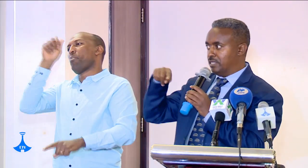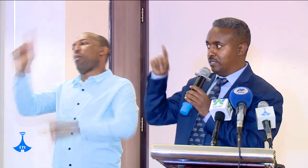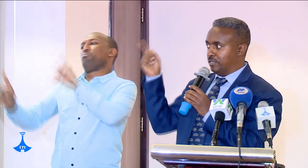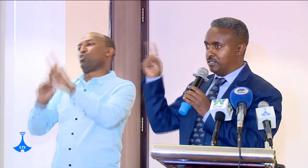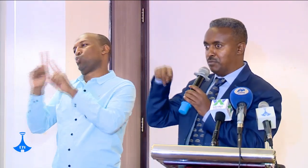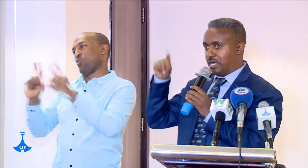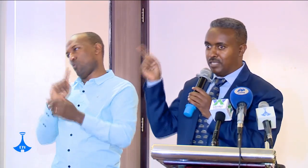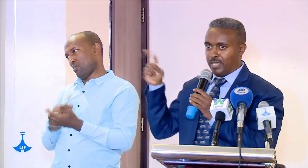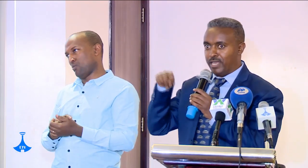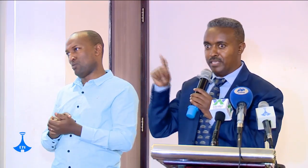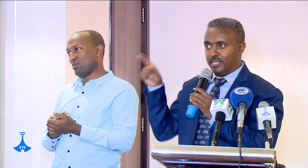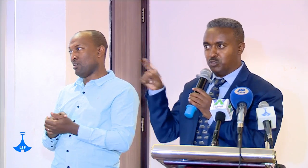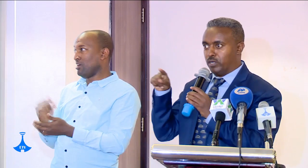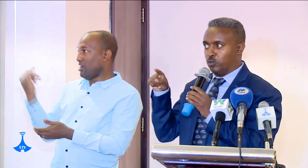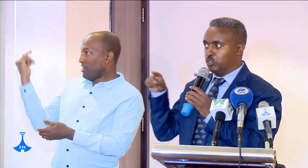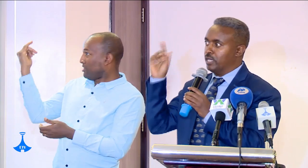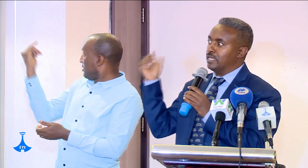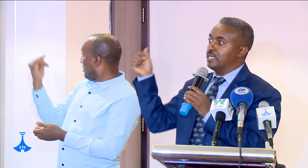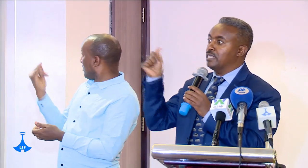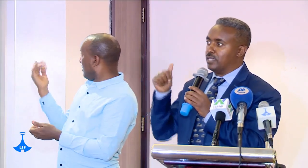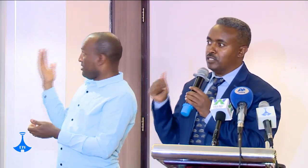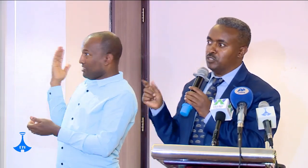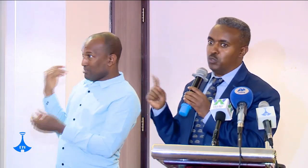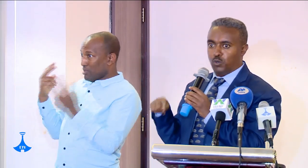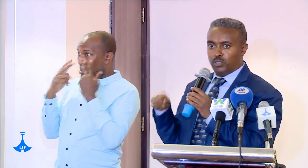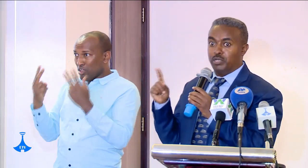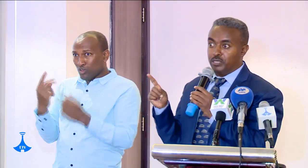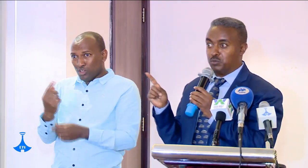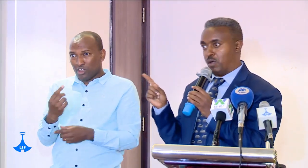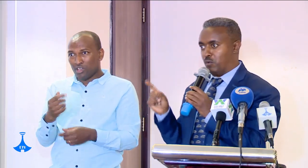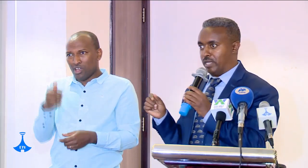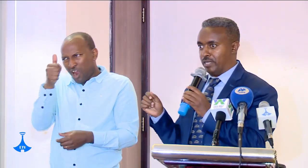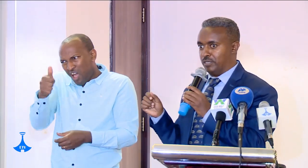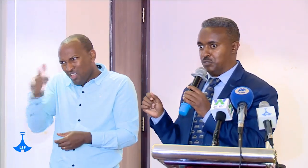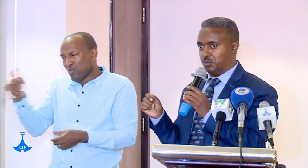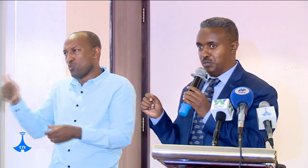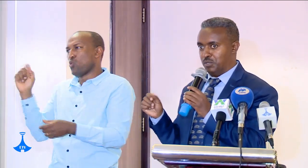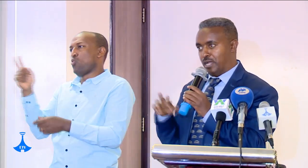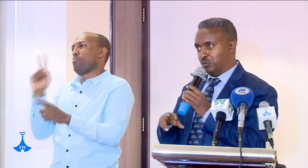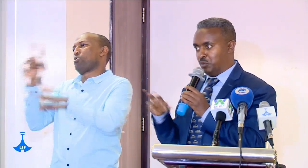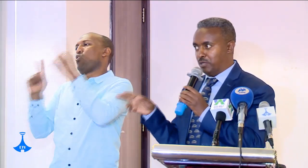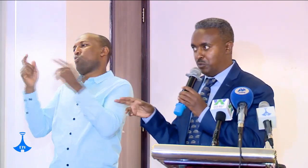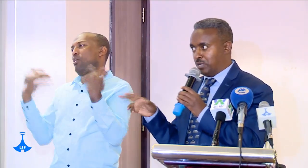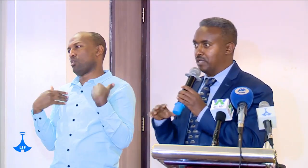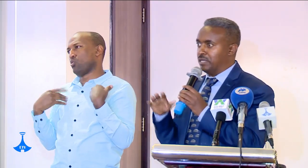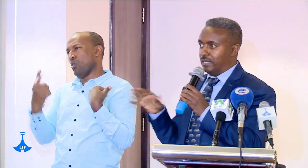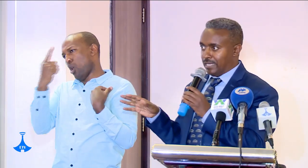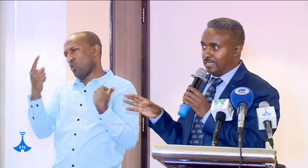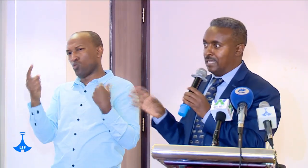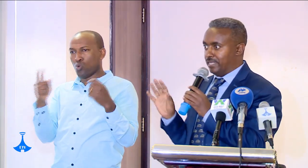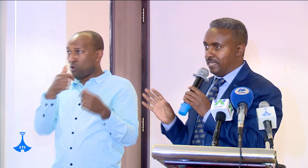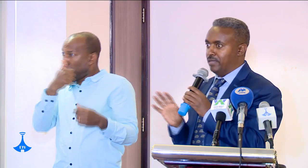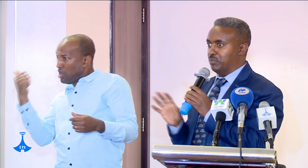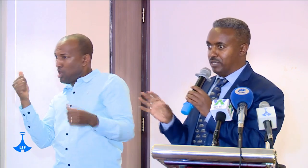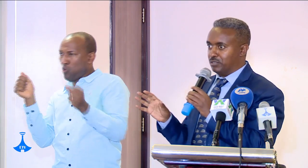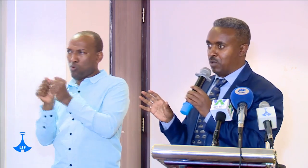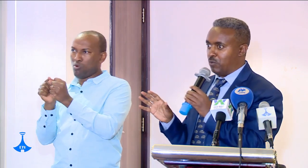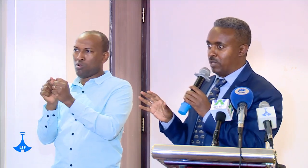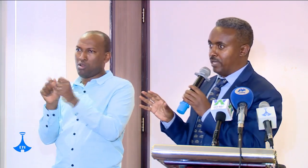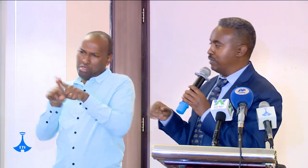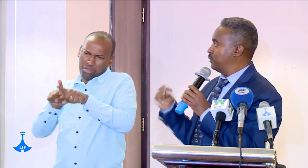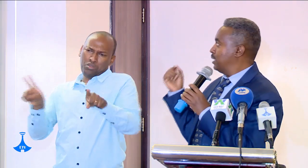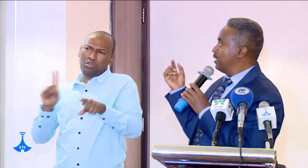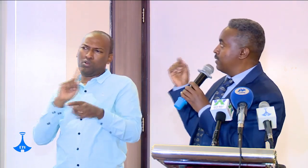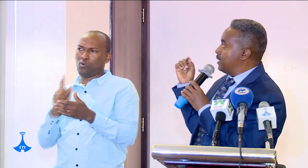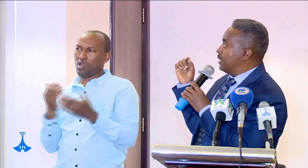እንግዲህ እነዚህ ቅድም ካርታ ላይ ያየናቸው ሀገሮች የየራሳቸው የሆነ ምልክት ቋንቋ ነው ያላቸው። አንዱ ካንዱ ጋር የተለየ ምልክት